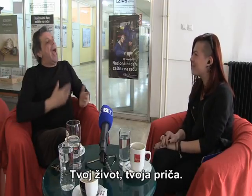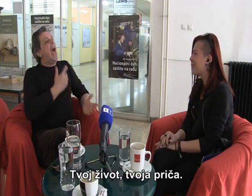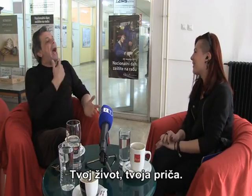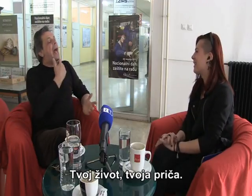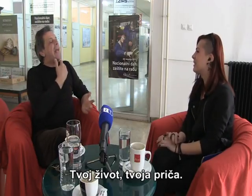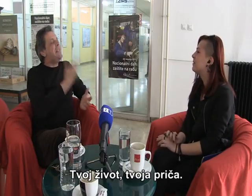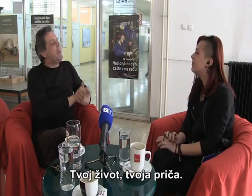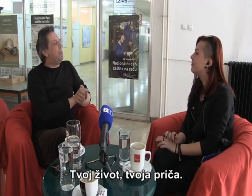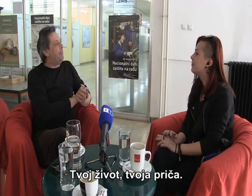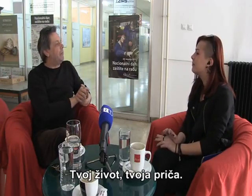Reci mi,